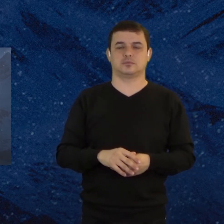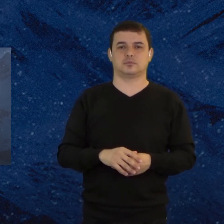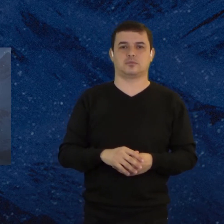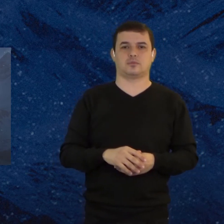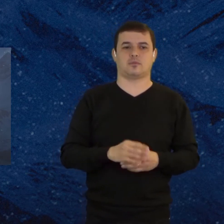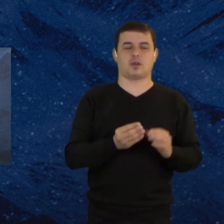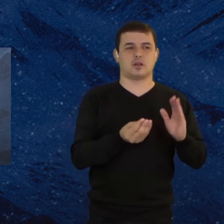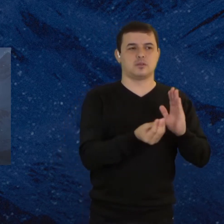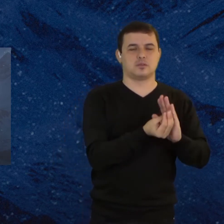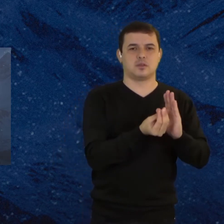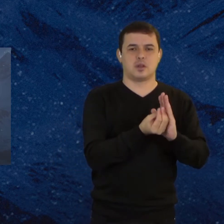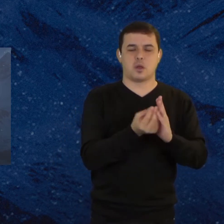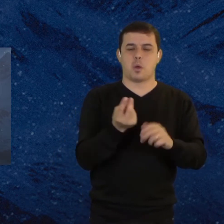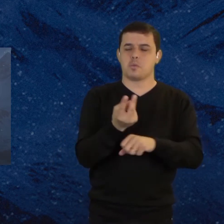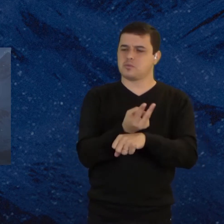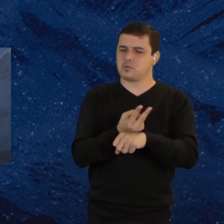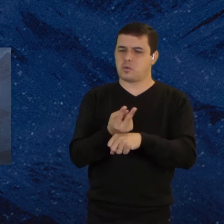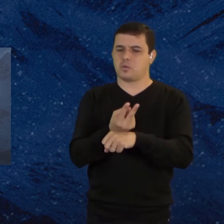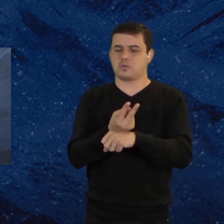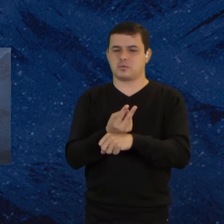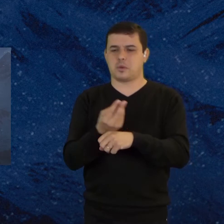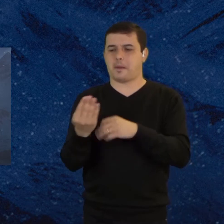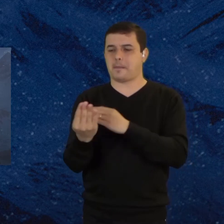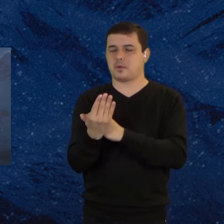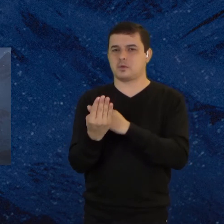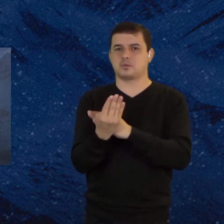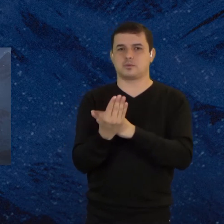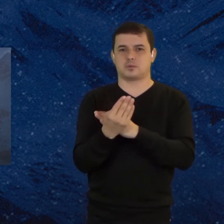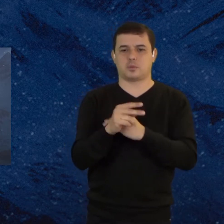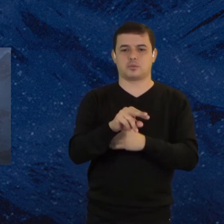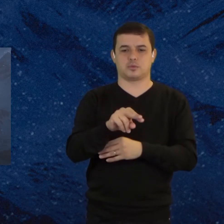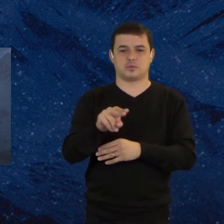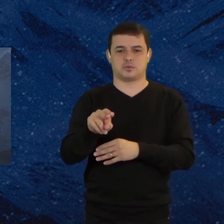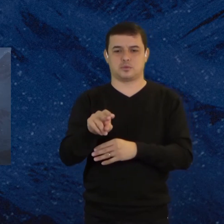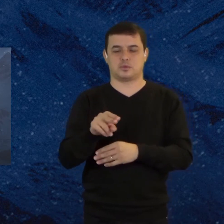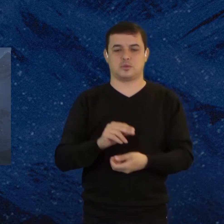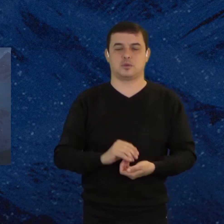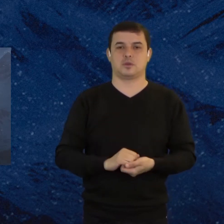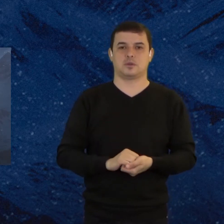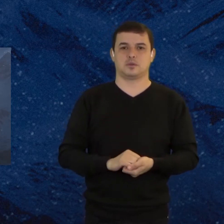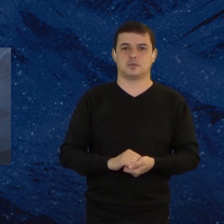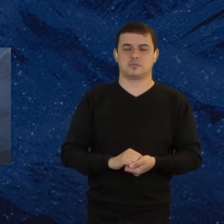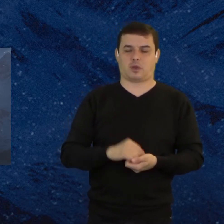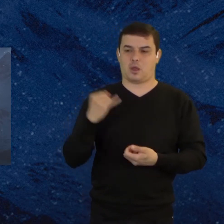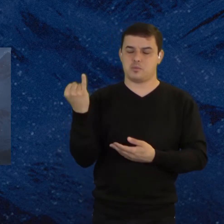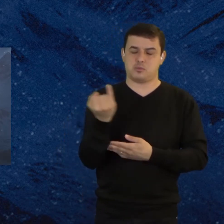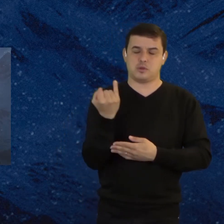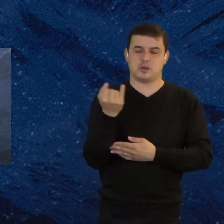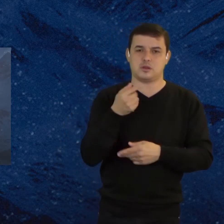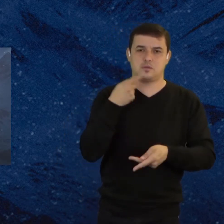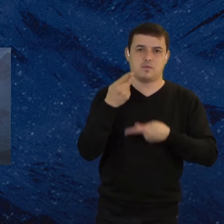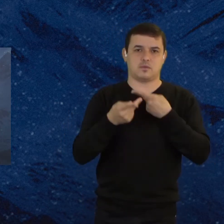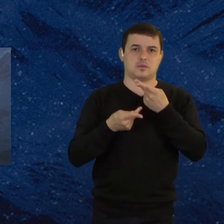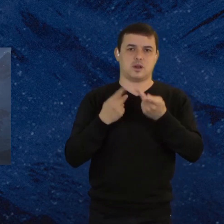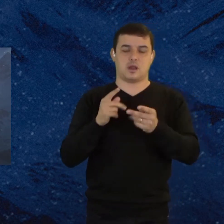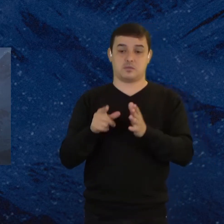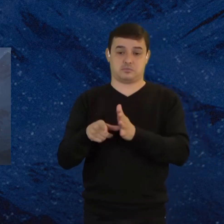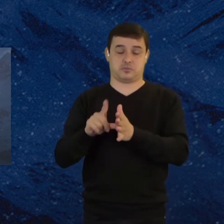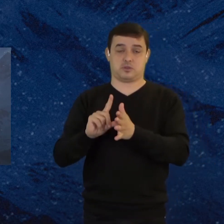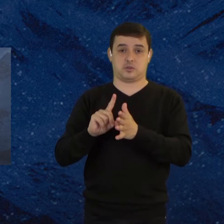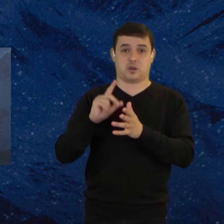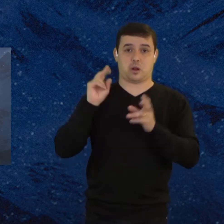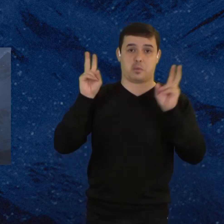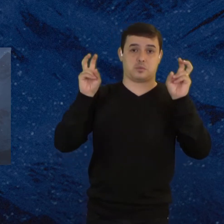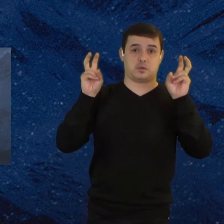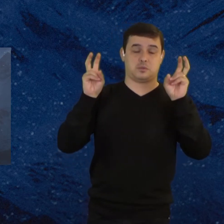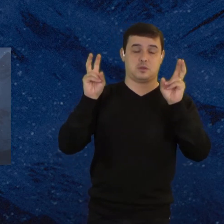os irmãos, não deixe passar essa oportunidade não, tá bom? Eu usei esse tempo agora, antes de entrar